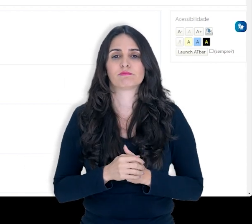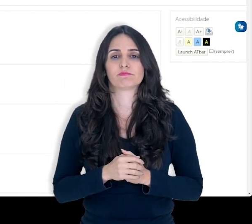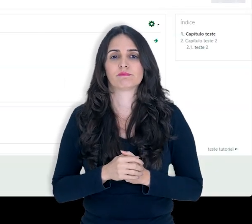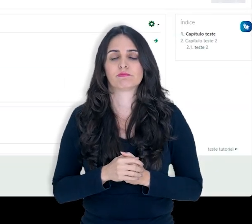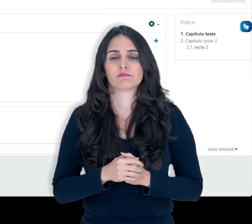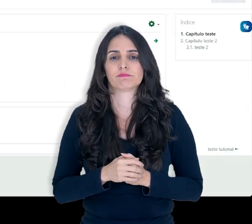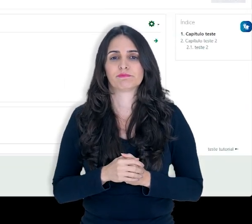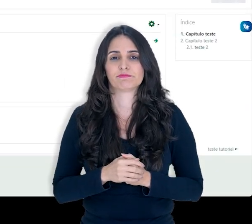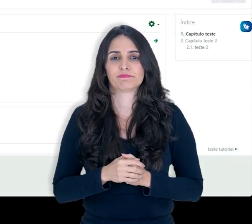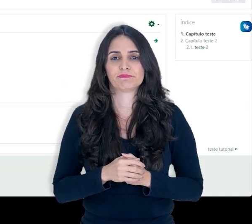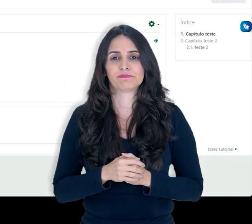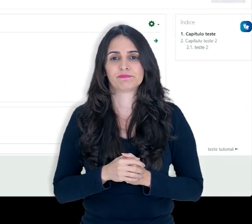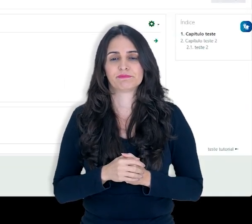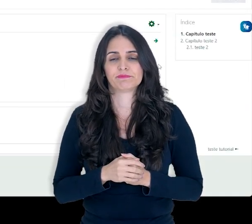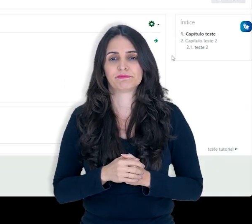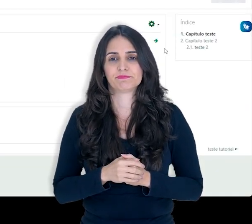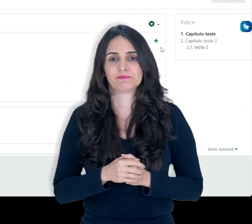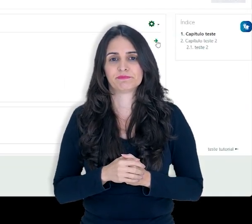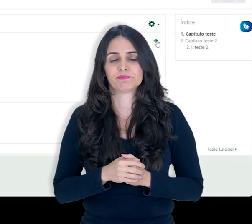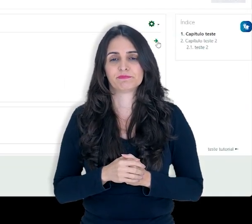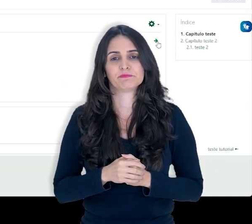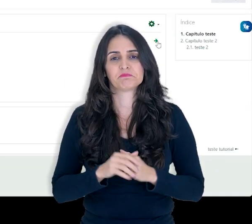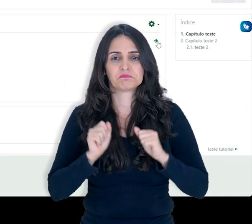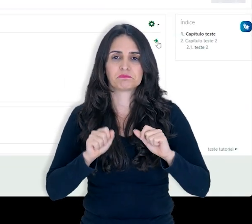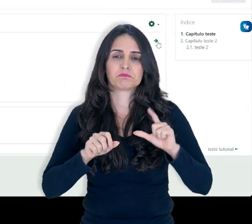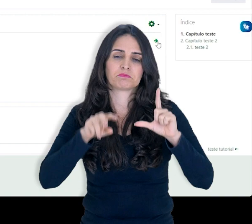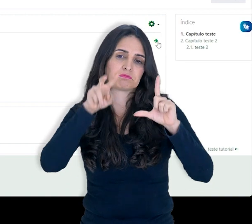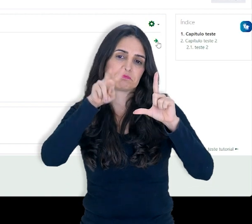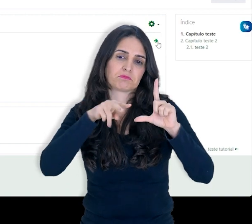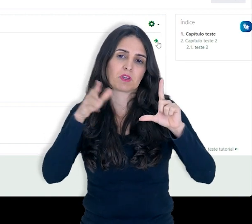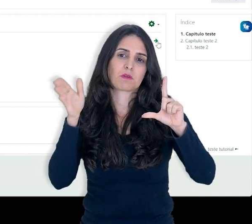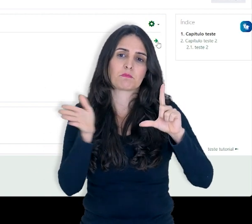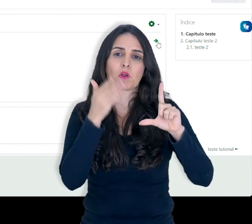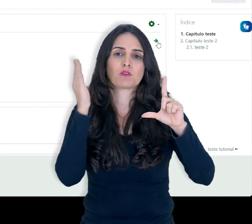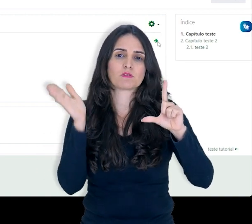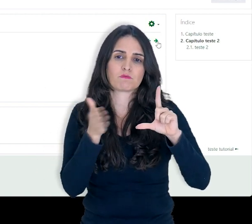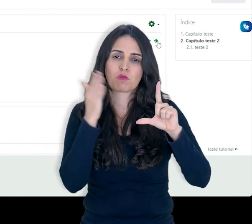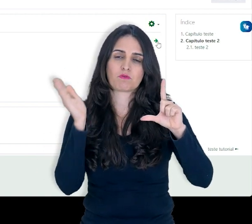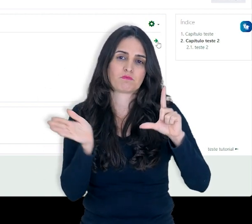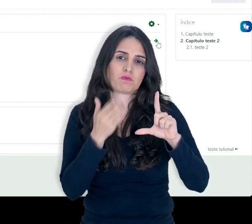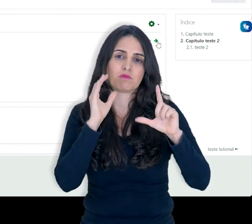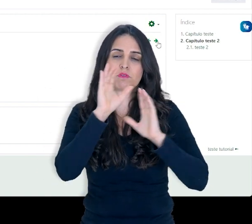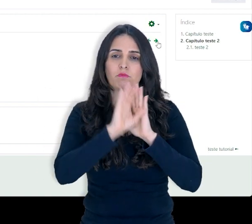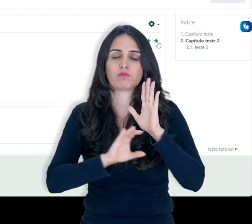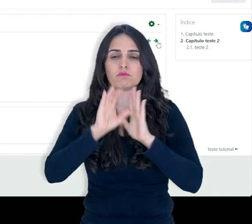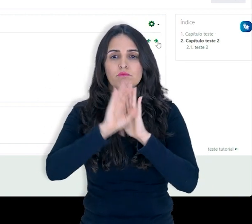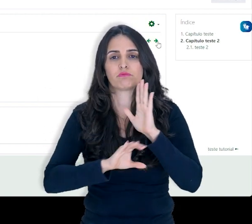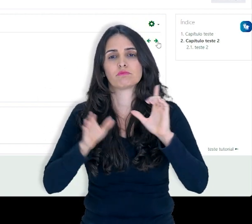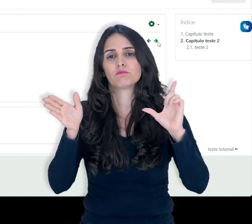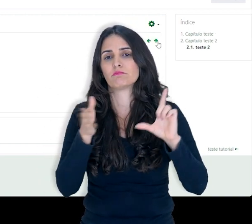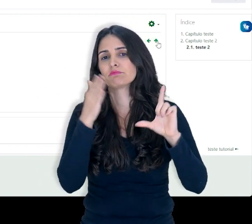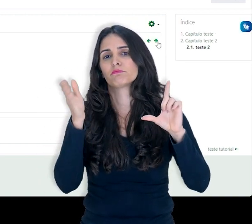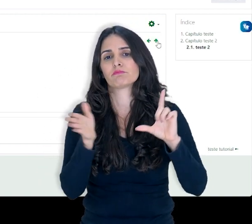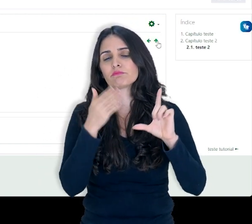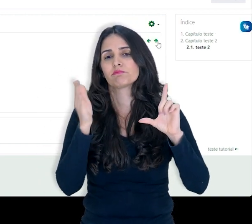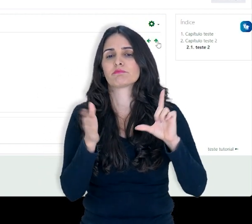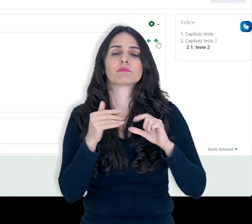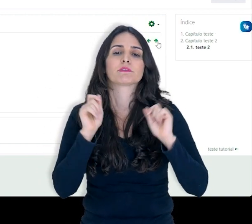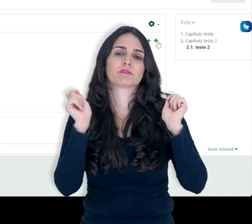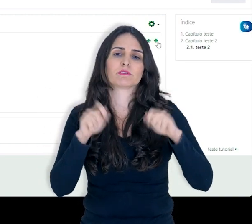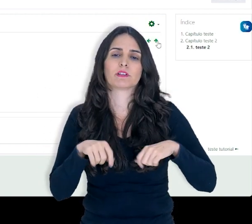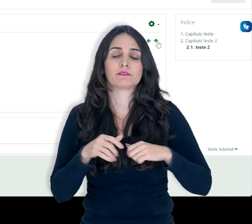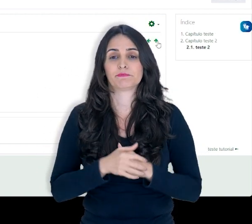teste acessei o livro então eu vou navegar próximo capítulo o próximo